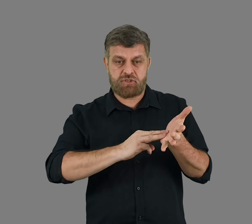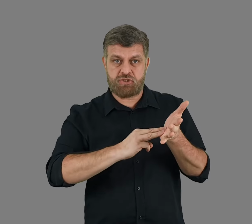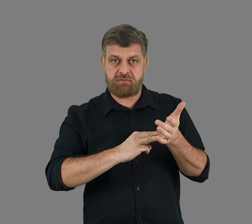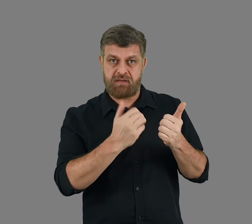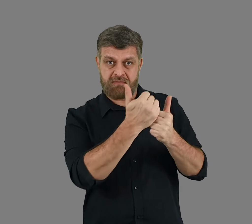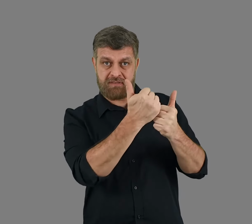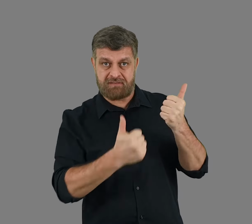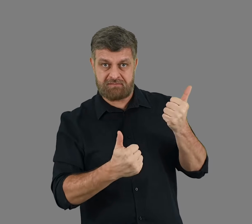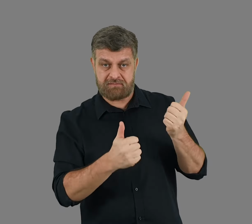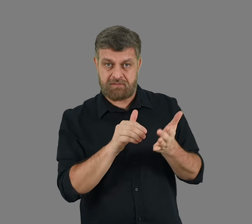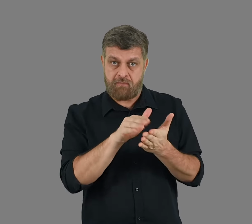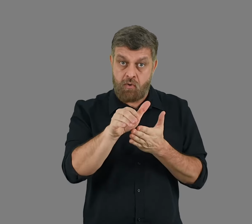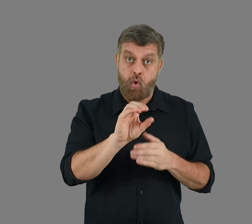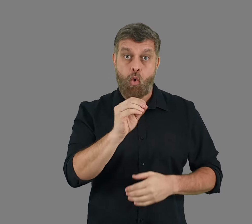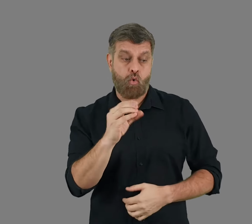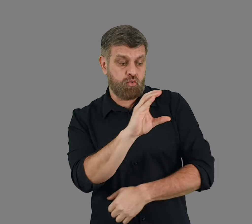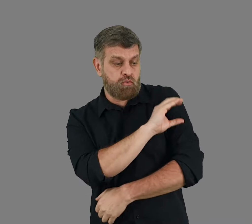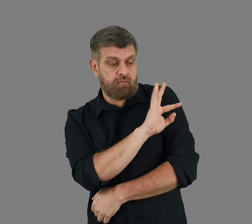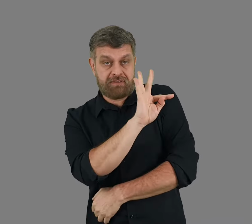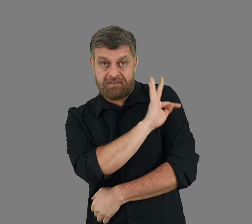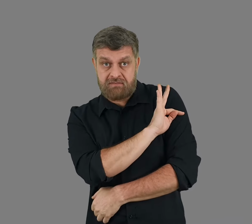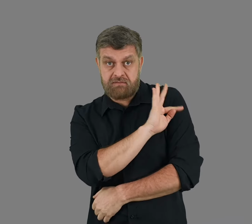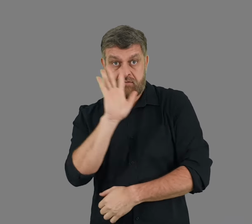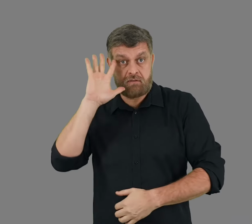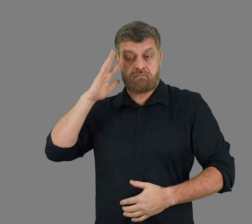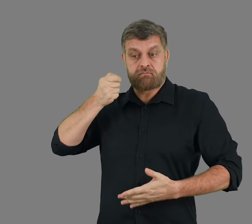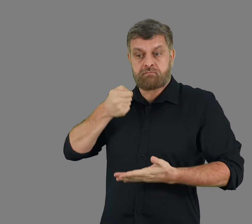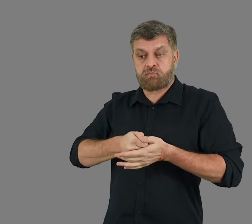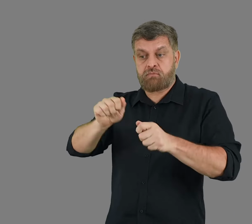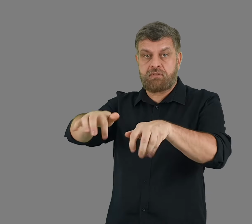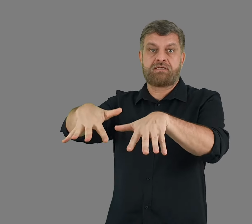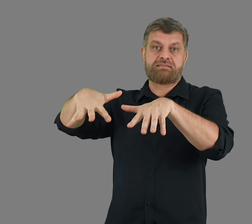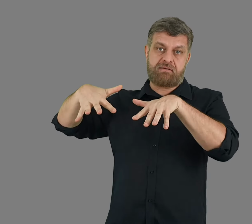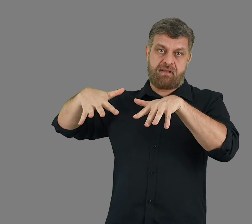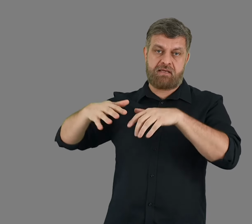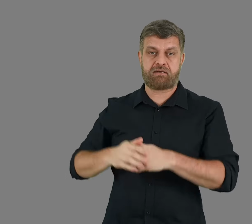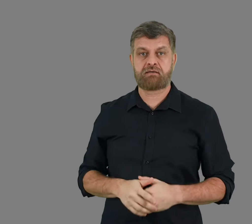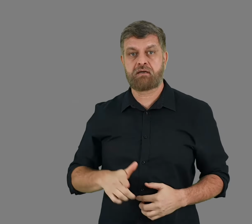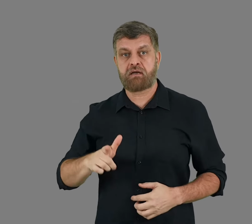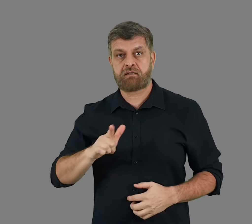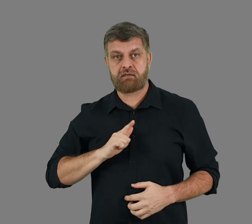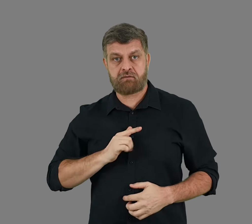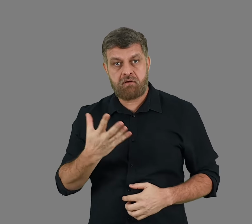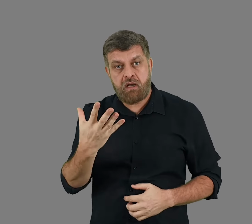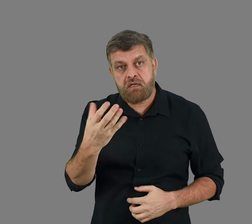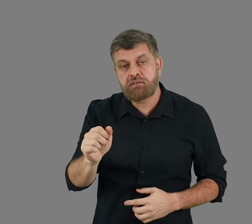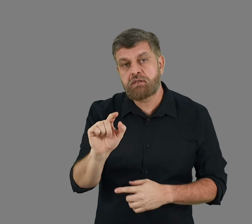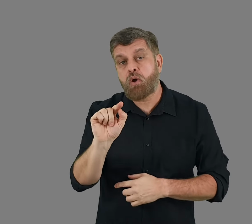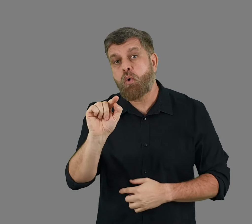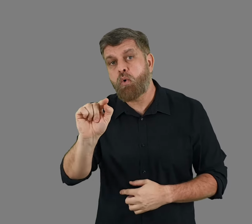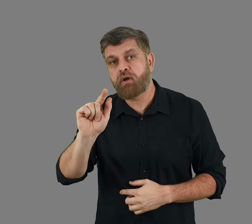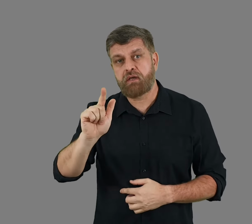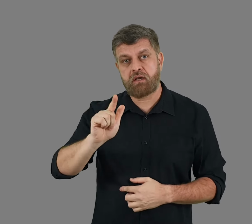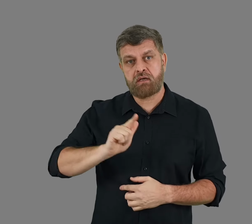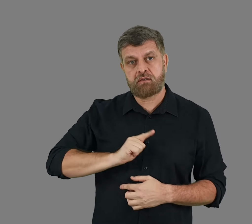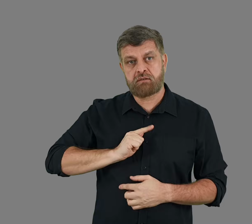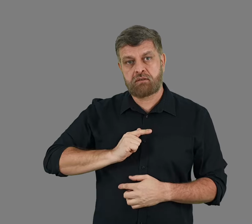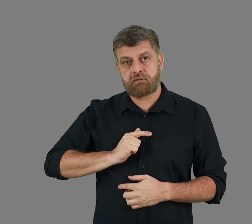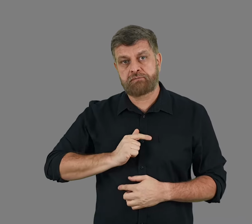ou do Conselho Fiscal será determinada pela Assembleia Geral, sendo admissível somente havendo justa causa,